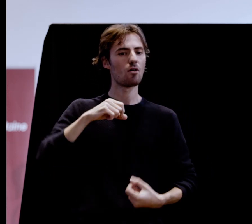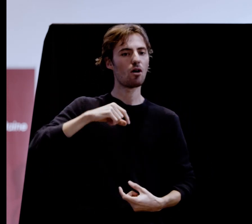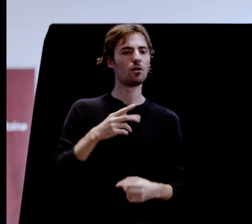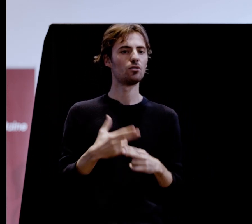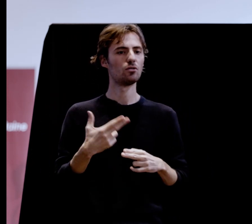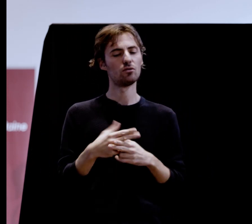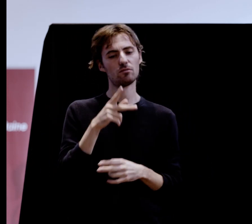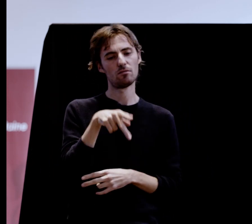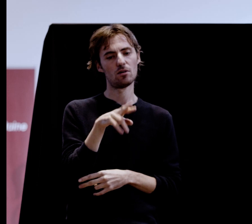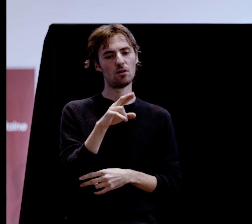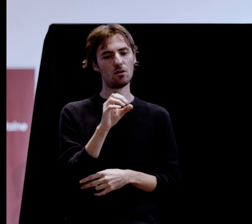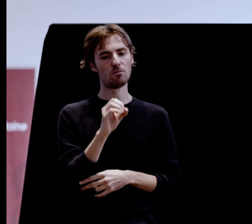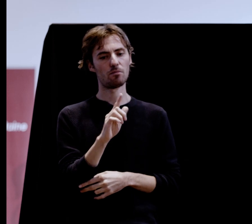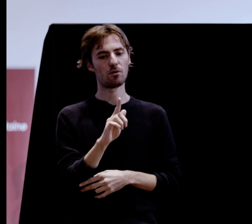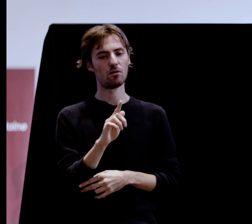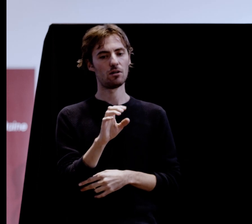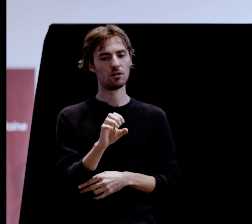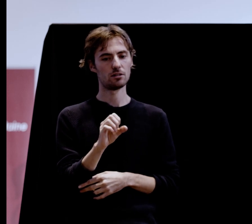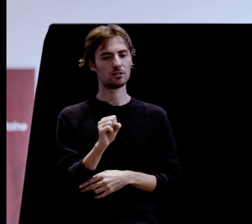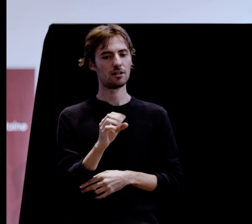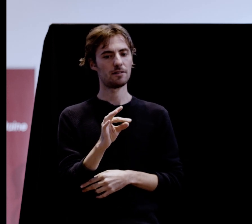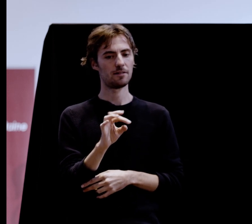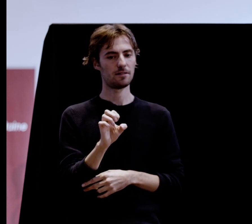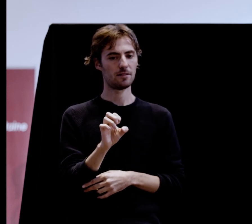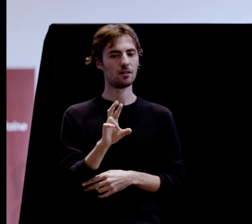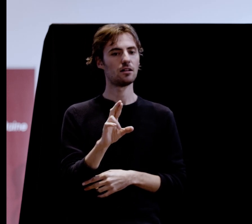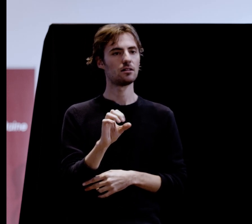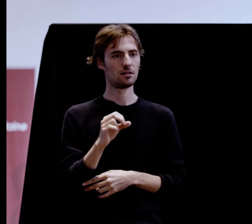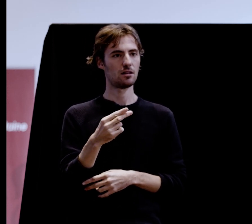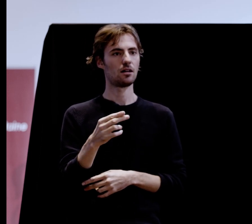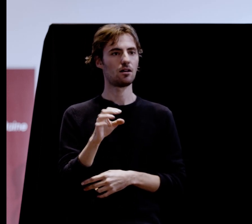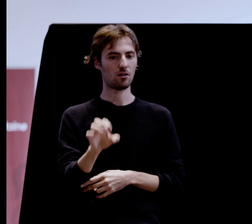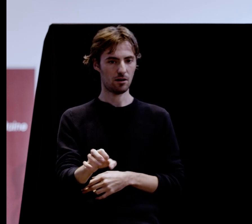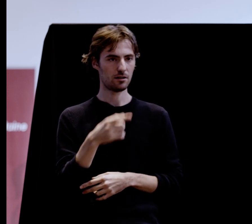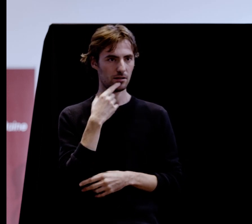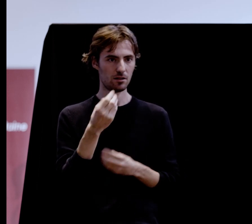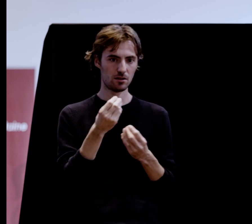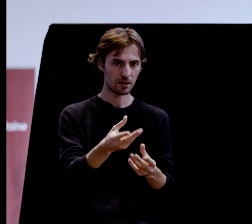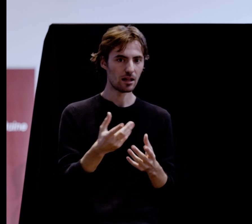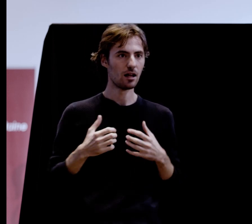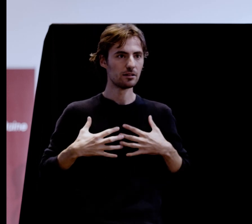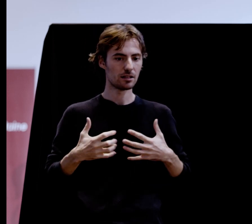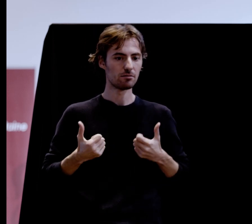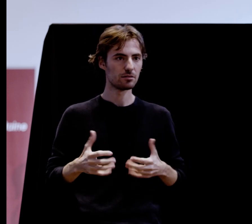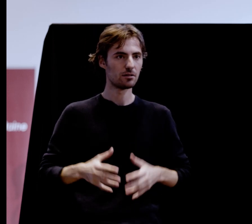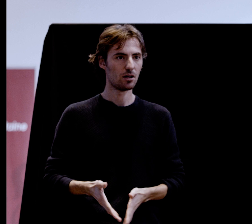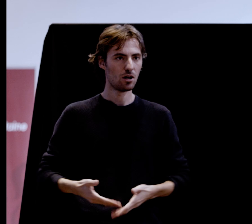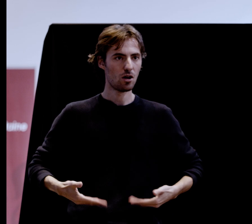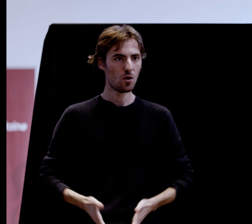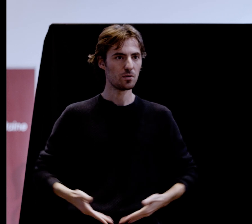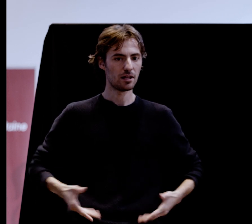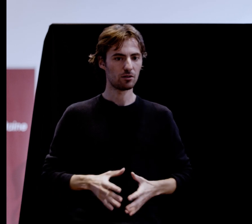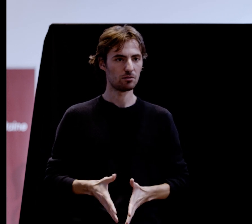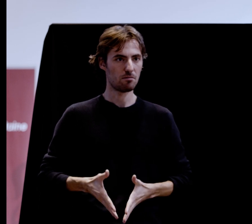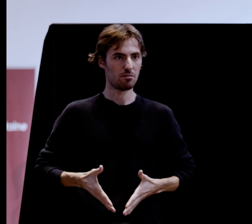est la progestérone. Donc pendant que les seins ont poussé, l'utérus a grandi. L'utérus a grandi, il s'est préparé à pouvoir donner des